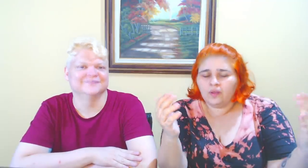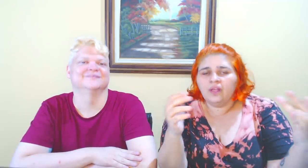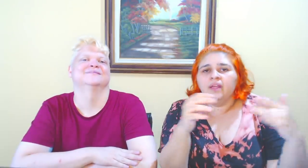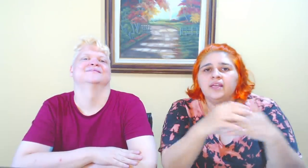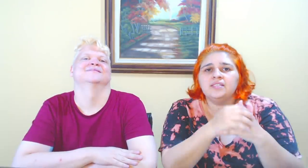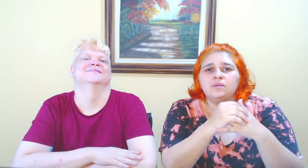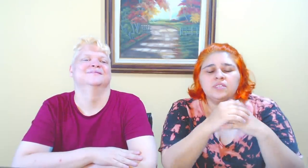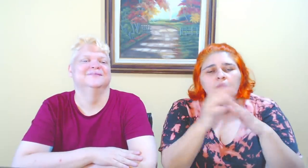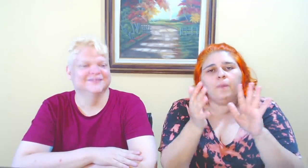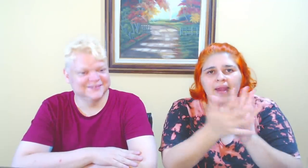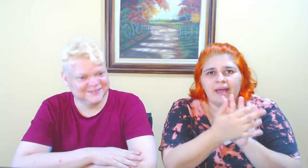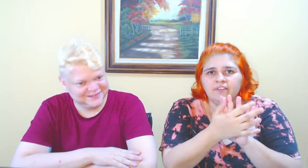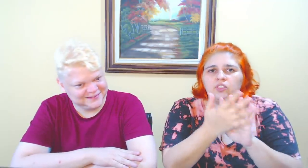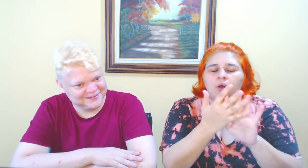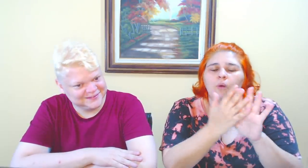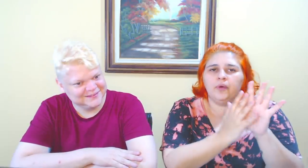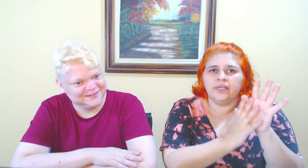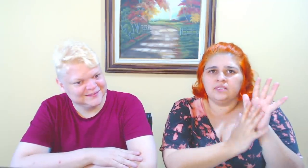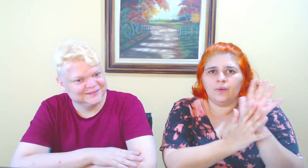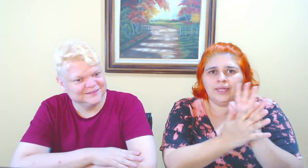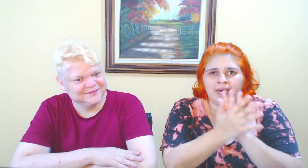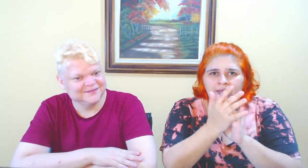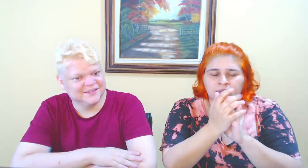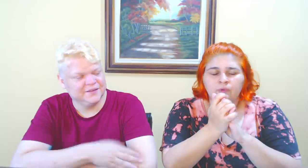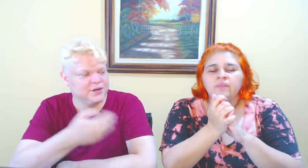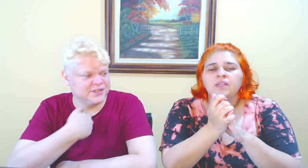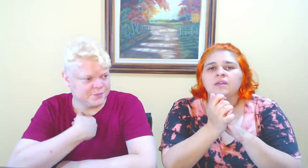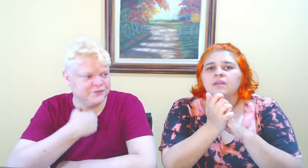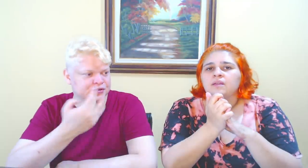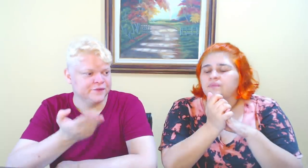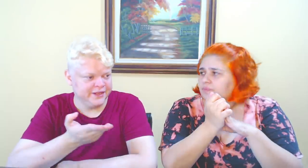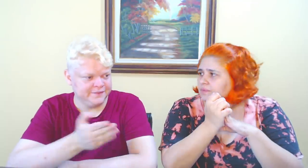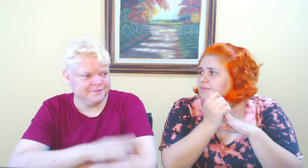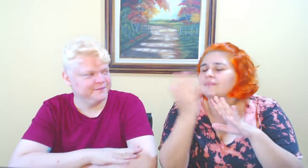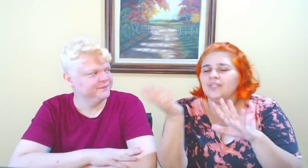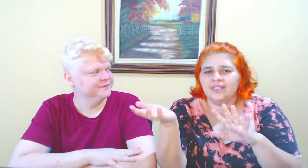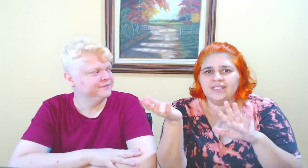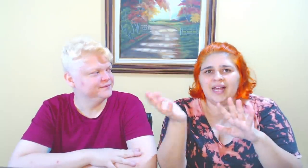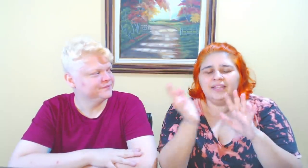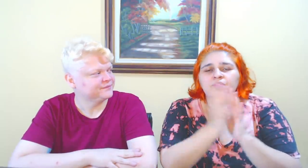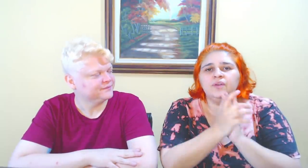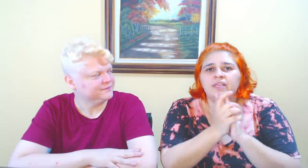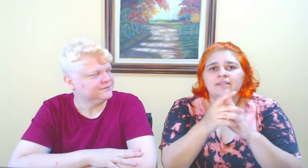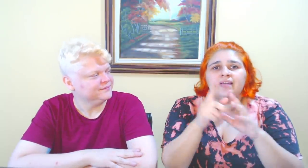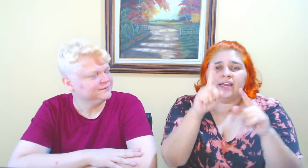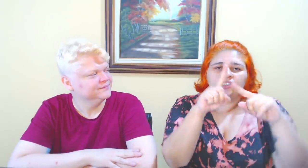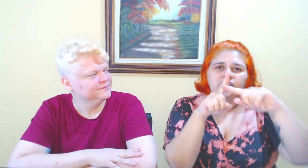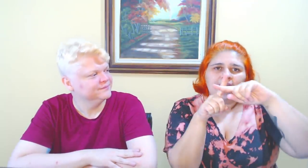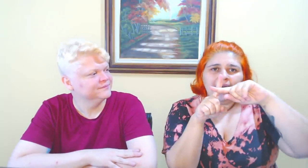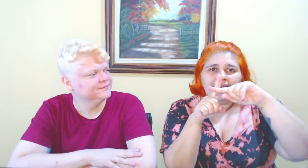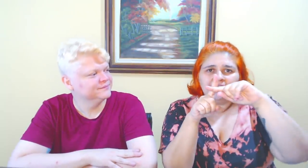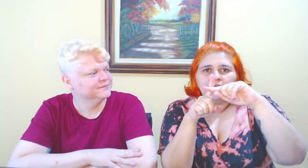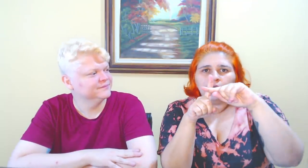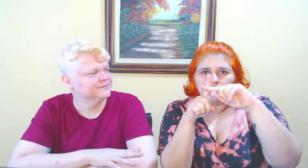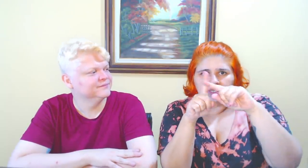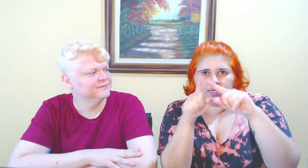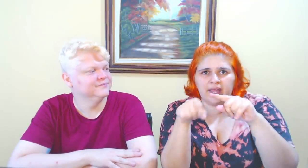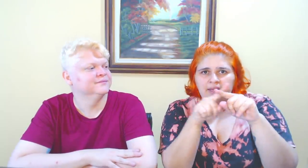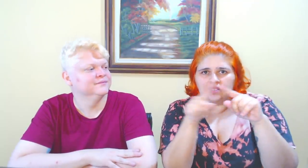E são cinco palavras Que compõem esse quadrado Que foram essas palavras Que eu falei Exato E Tênis é a palavra Que cruza Né? Este